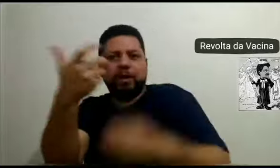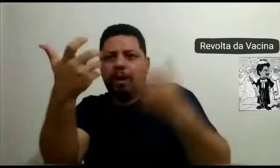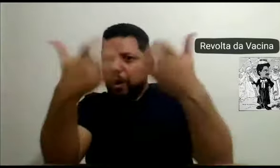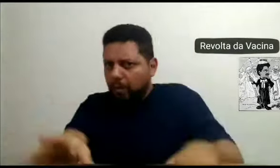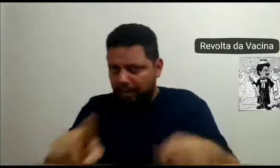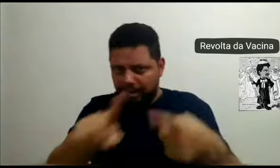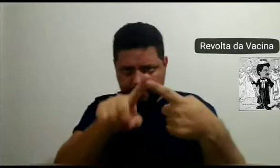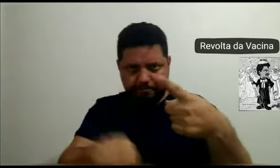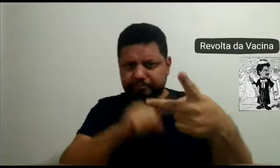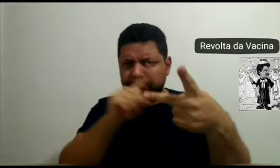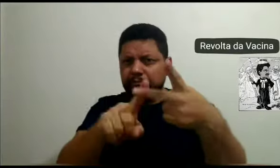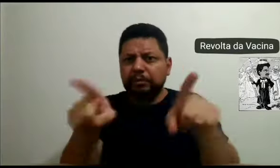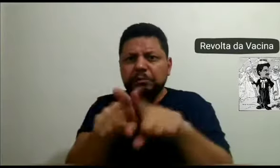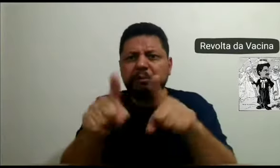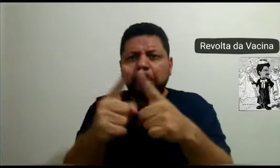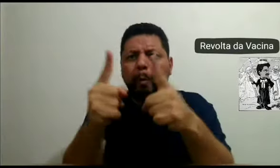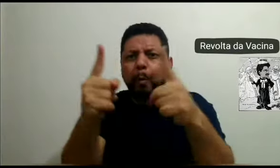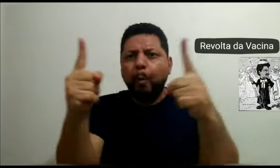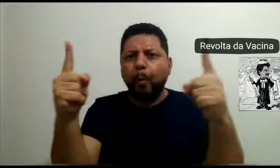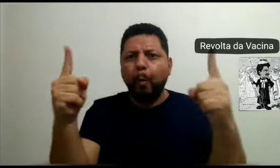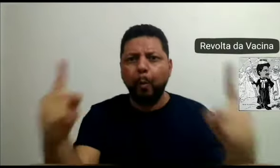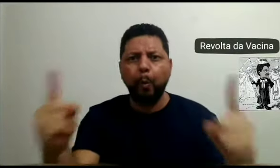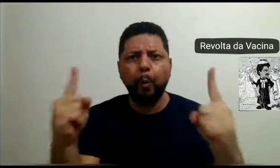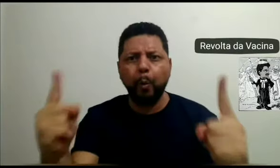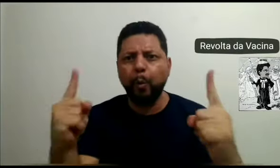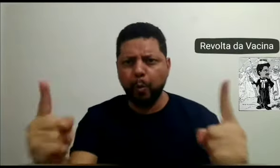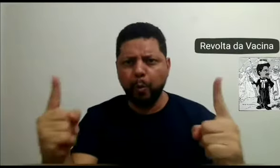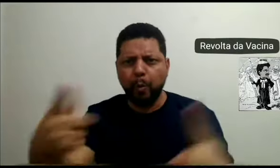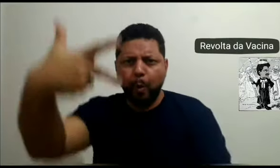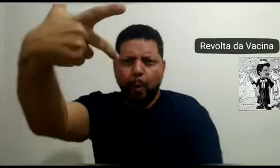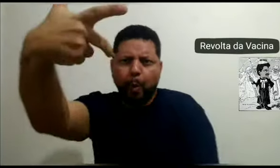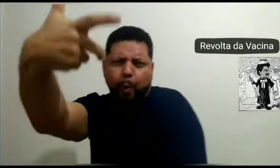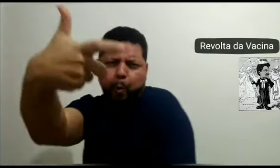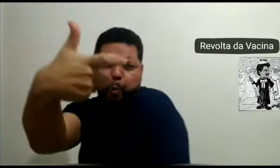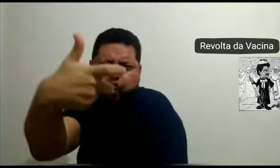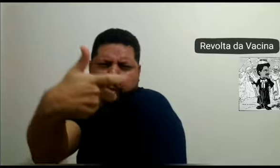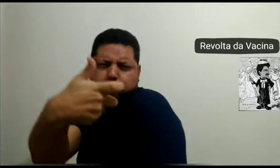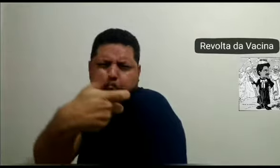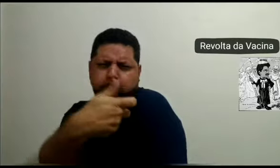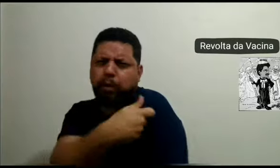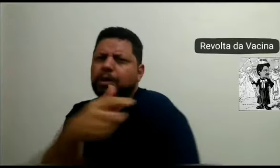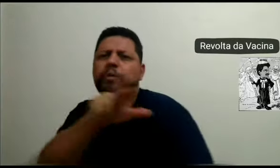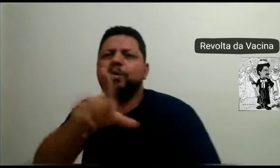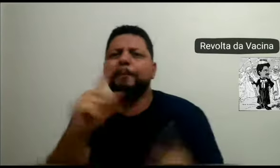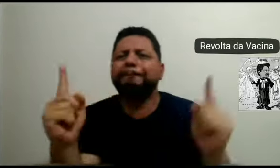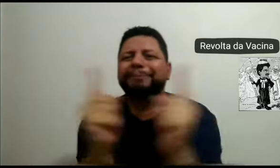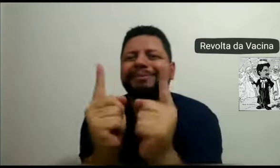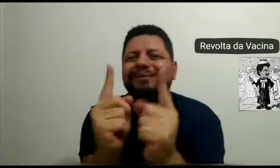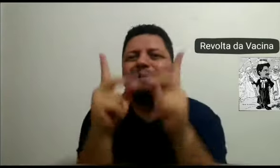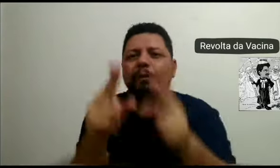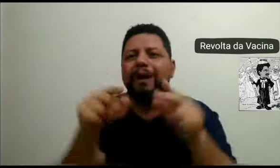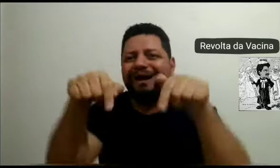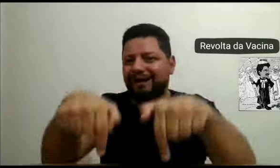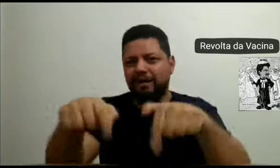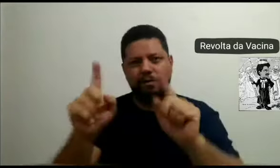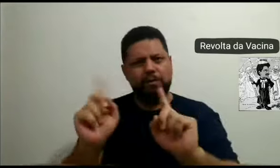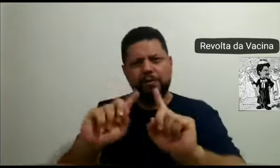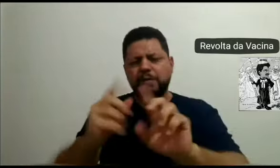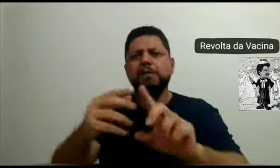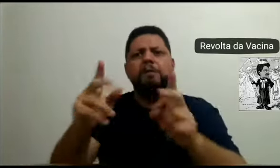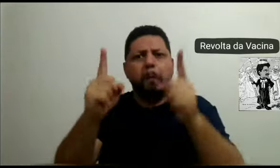algo terrível, mostrar o seu braço para tomar a vacina. Tínhamos também a questão de que as seringas não eram como